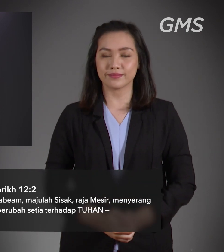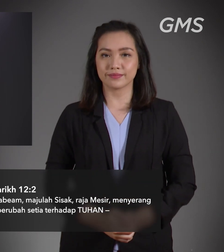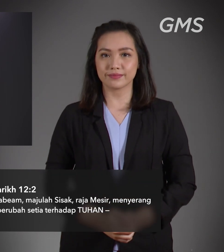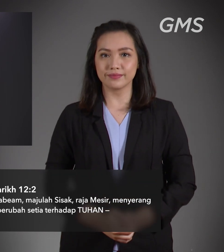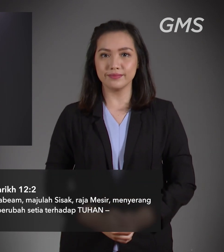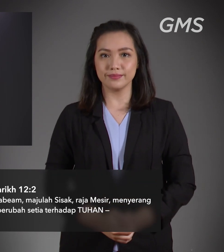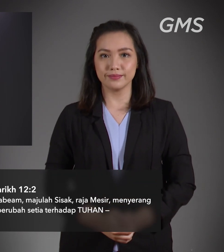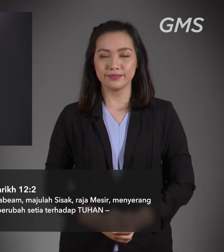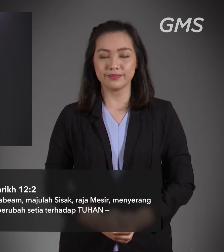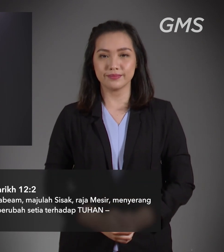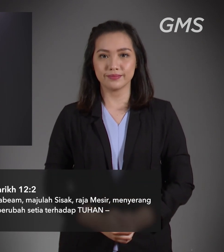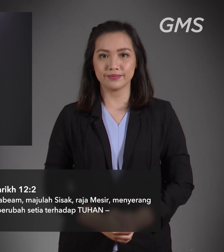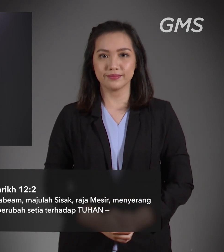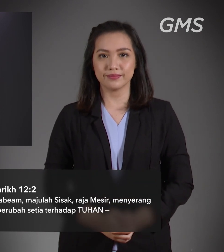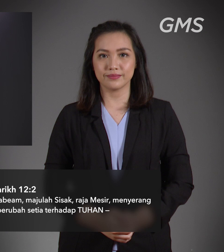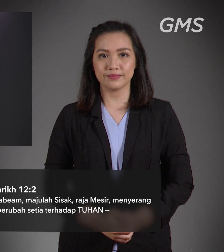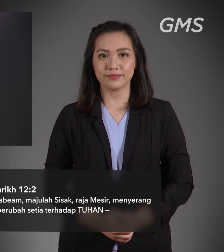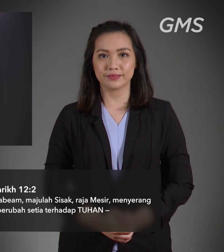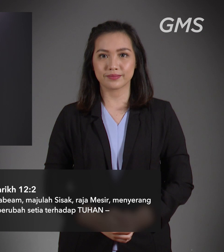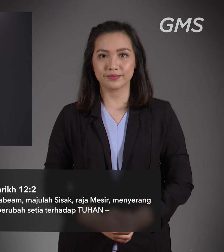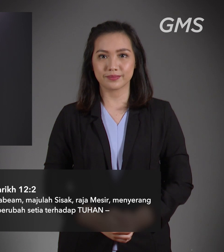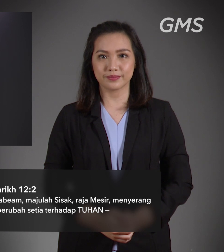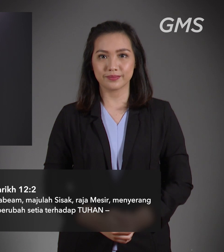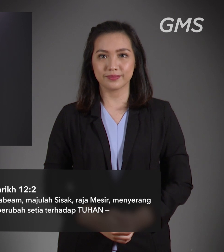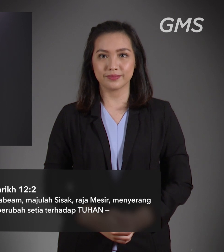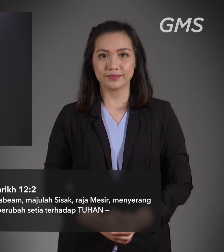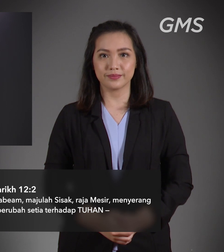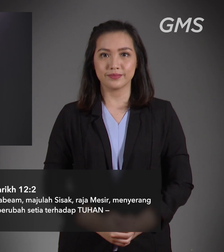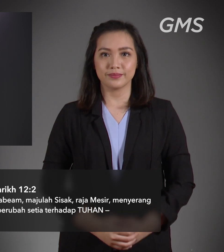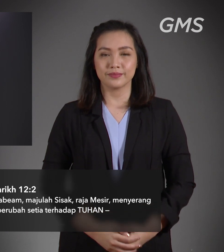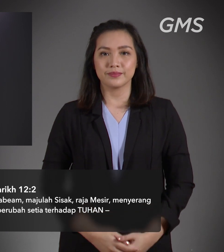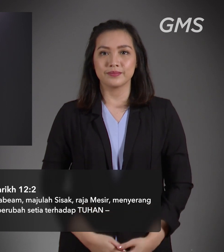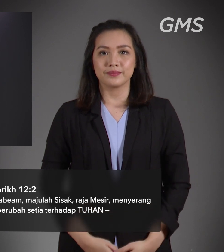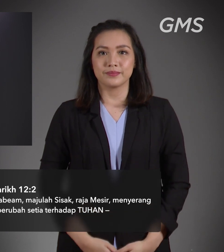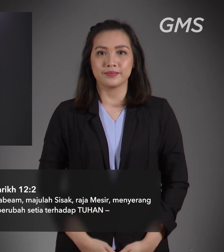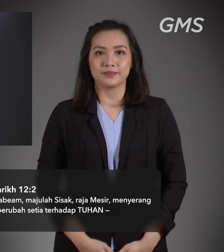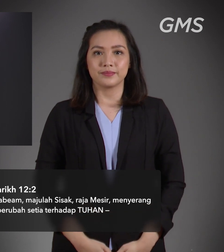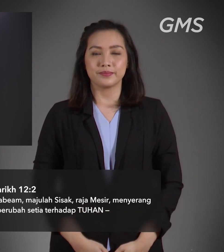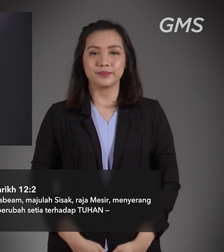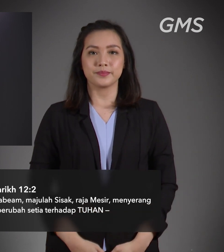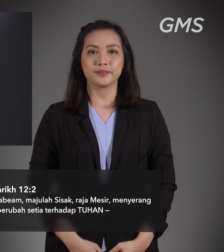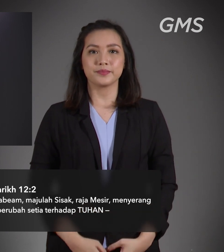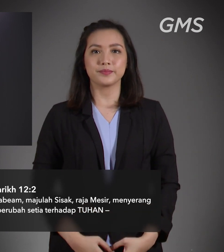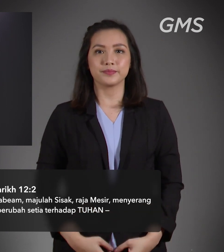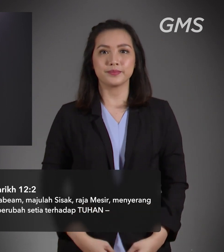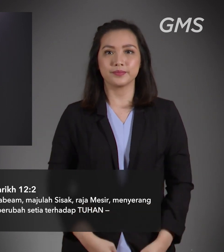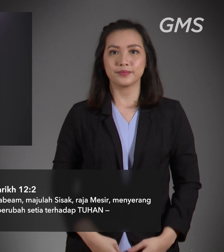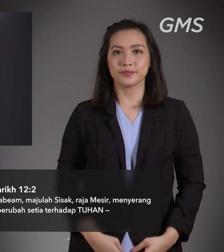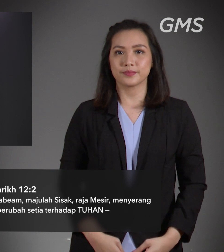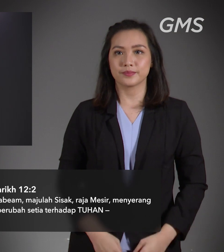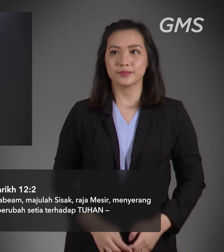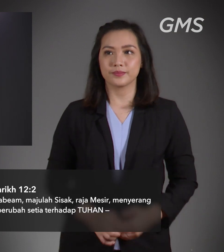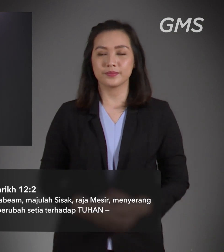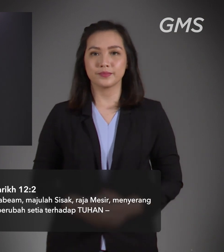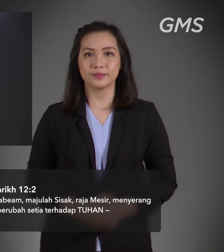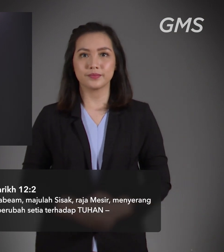Mesir, ayat 2 ya, menyerang Yerusalem karena mereka berubah setia kepada Tuhan. Tetapi